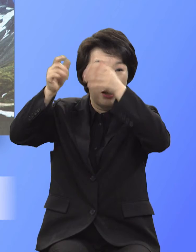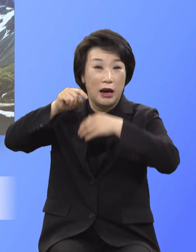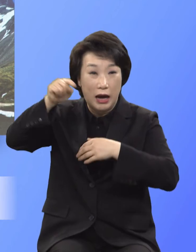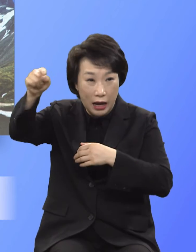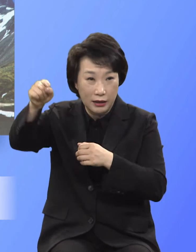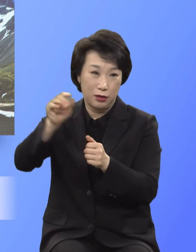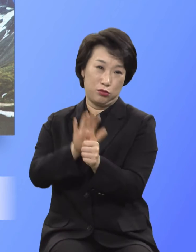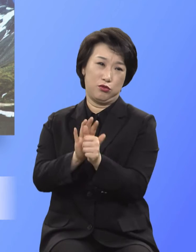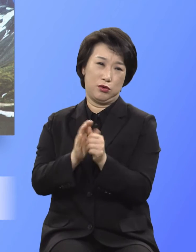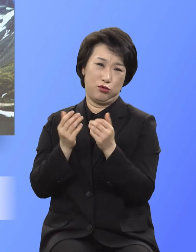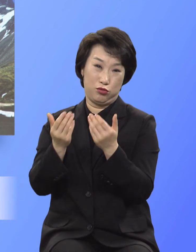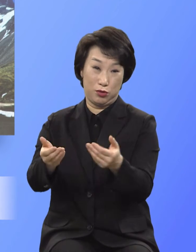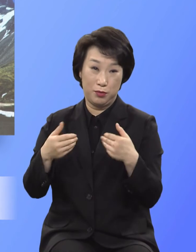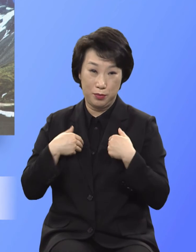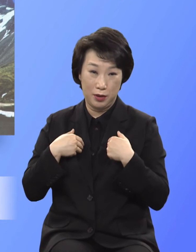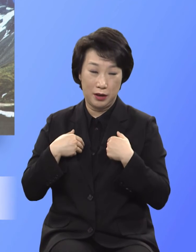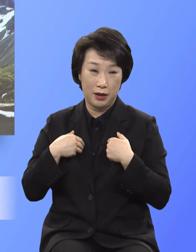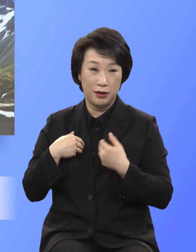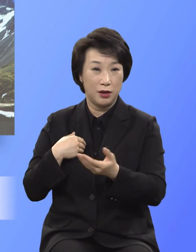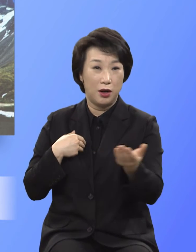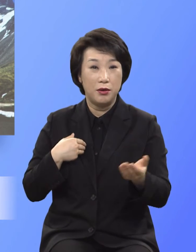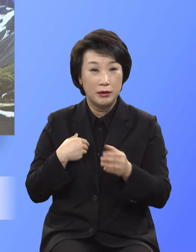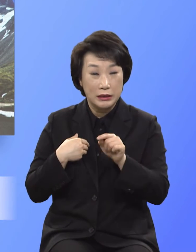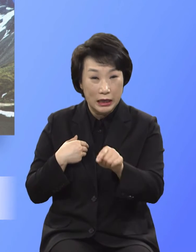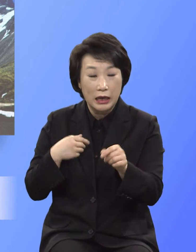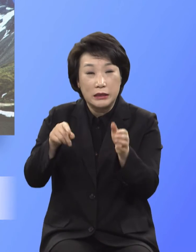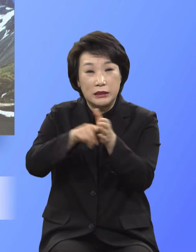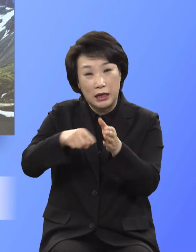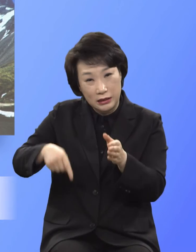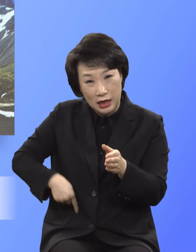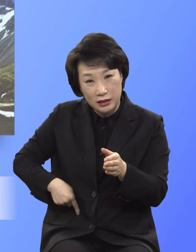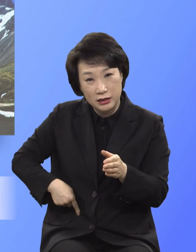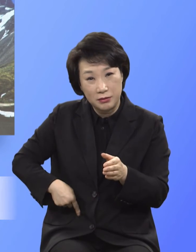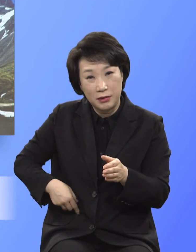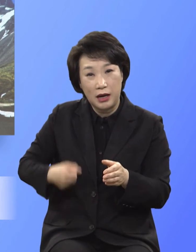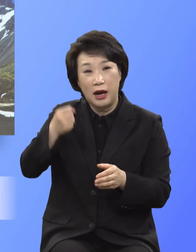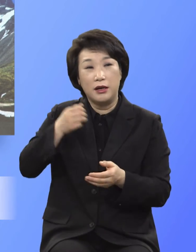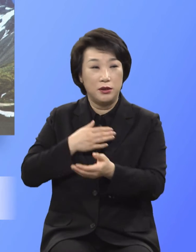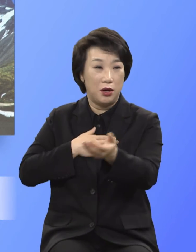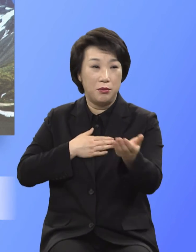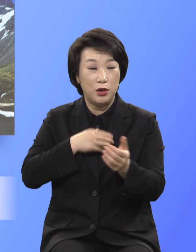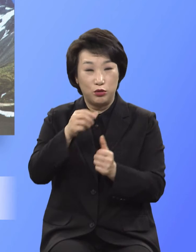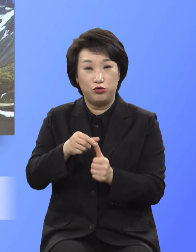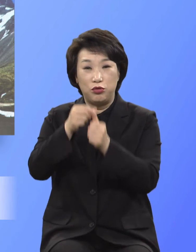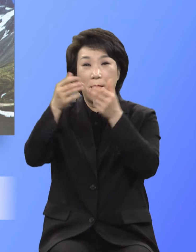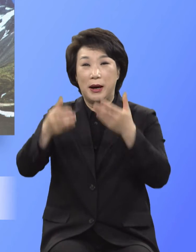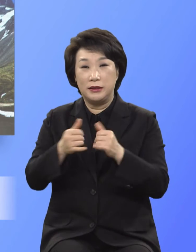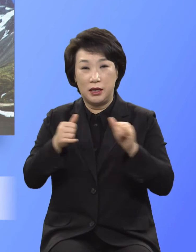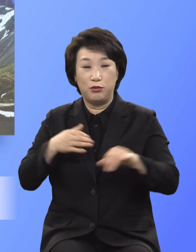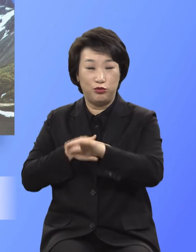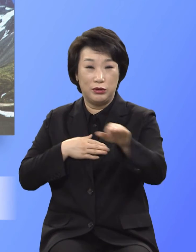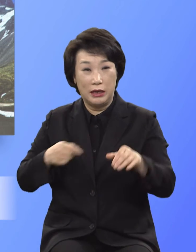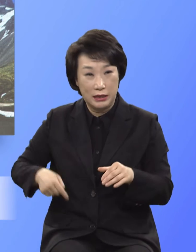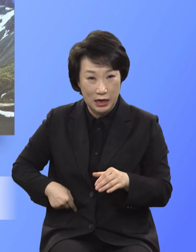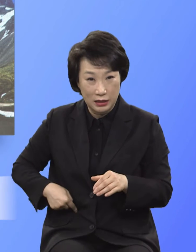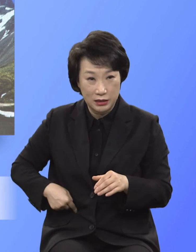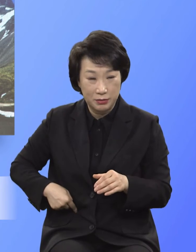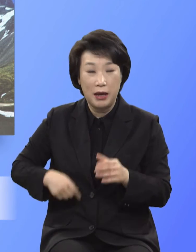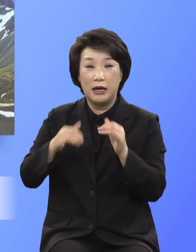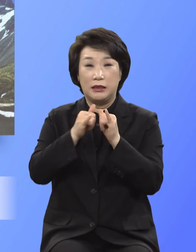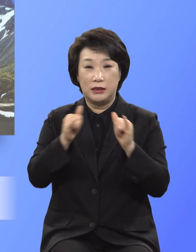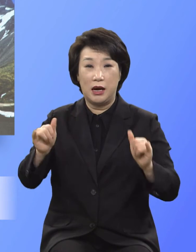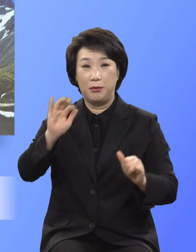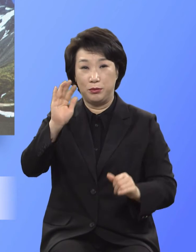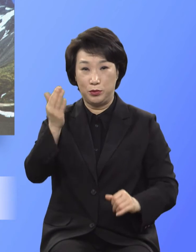가게 만들어야 최소한도의 신앙 양심을 가진 구원받은 자의 양심의